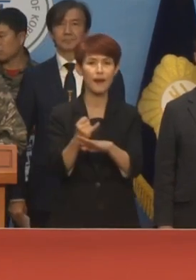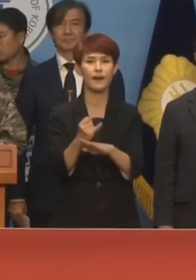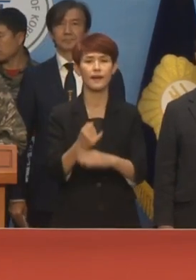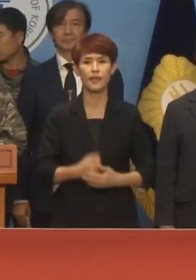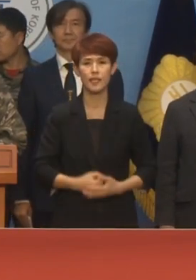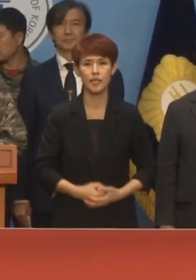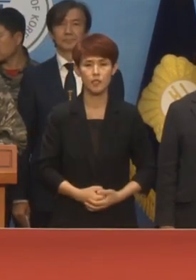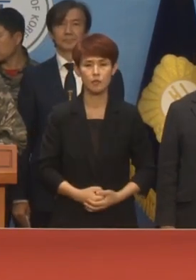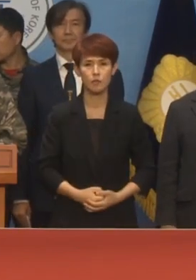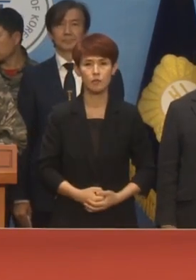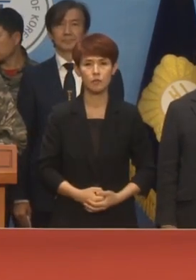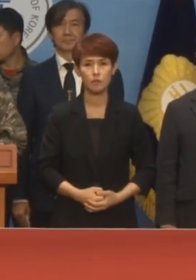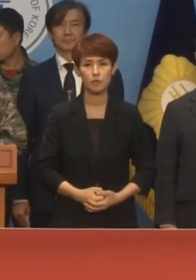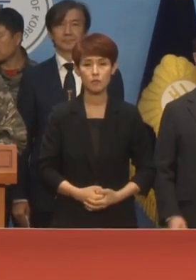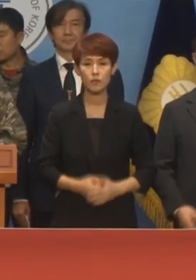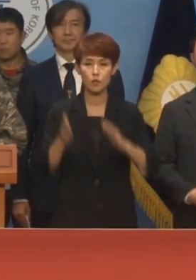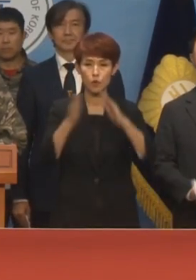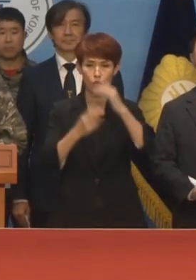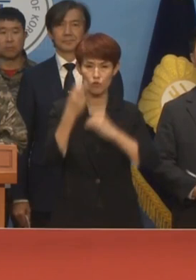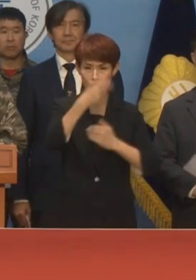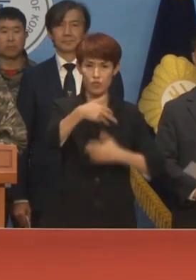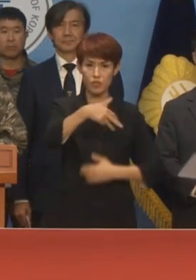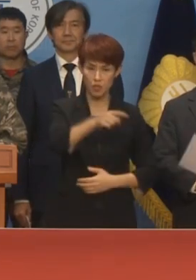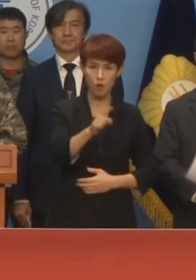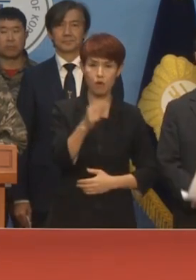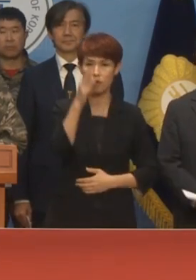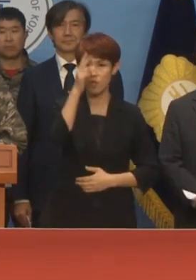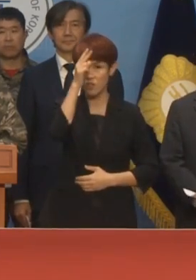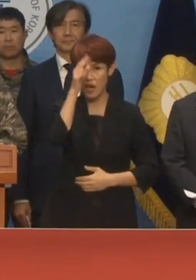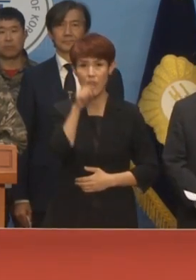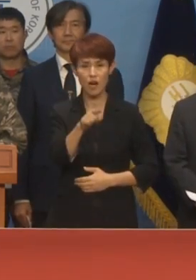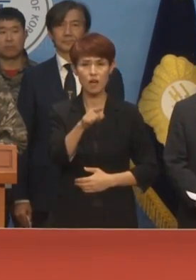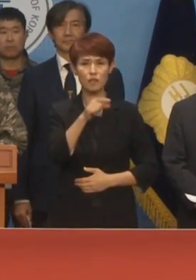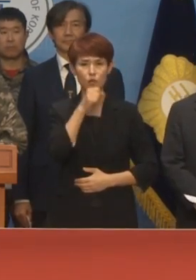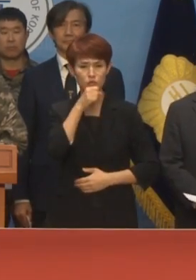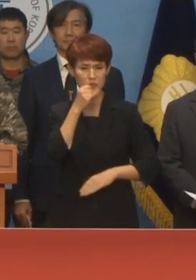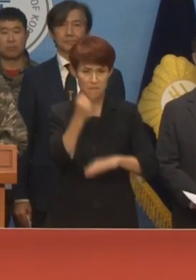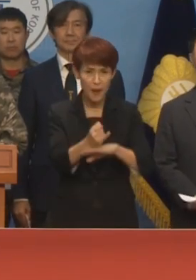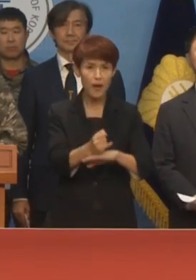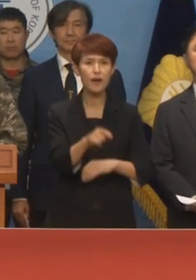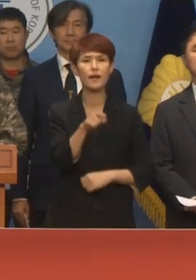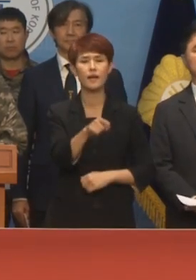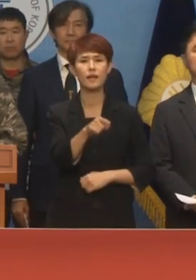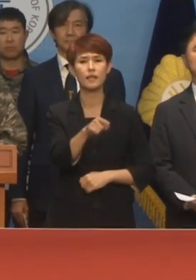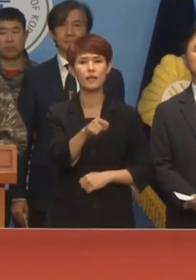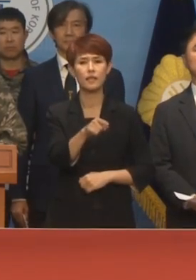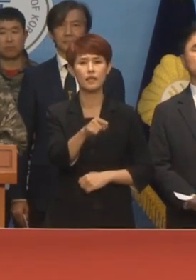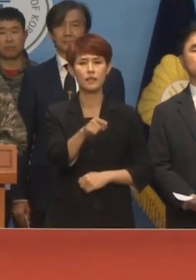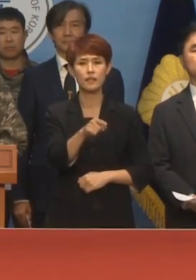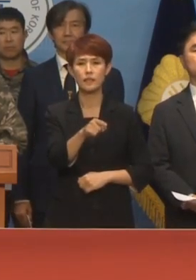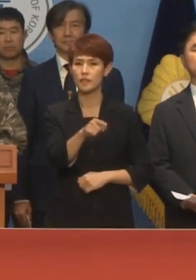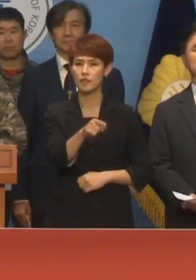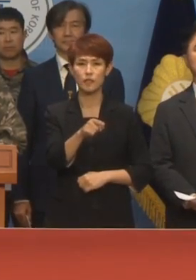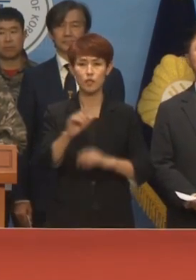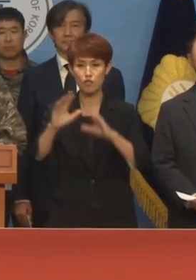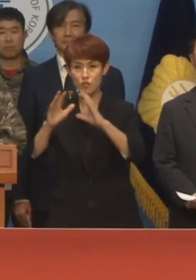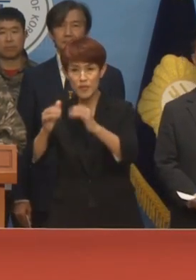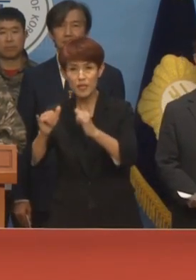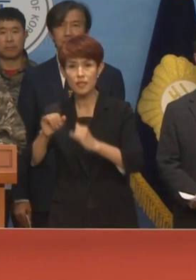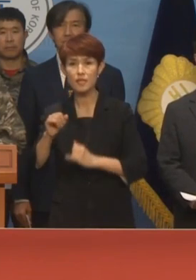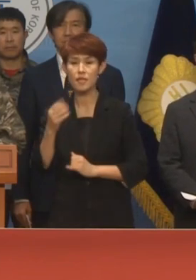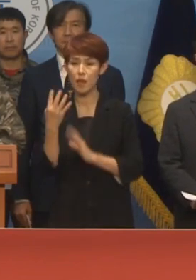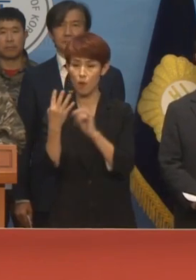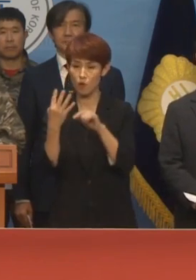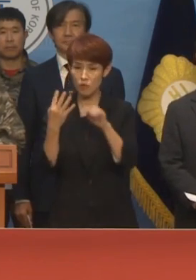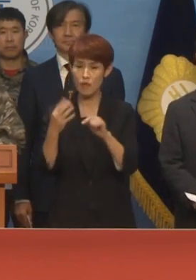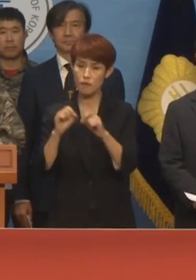수준입니다. 공수처, 경찰의 낙제 수준 수사 역량과 의지에 국민 4명